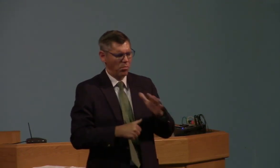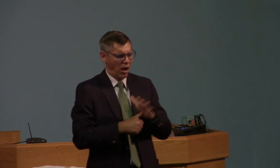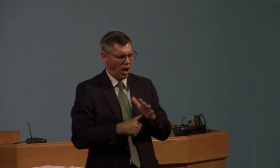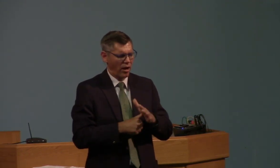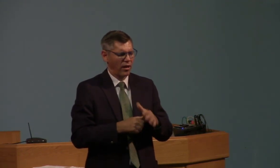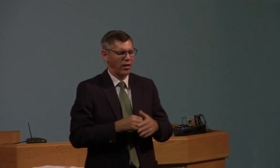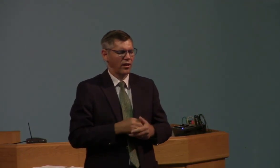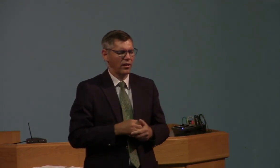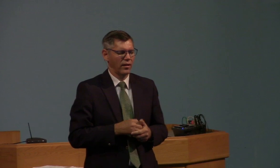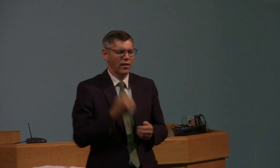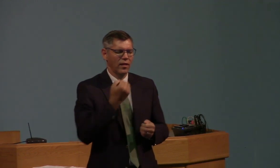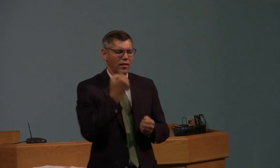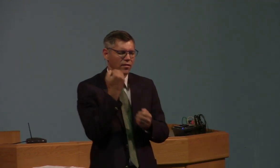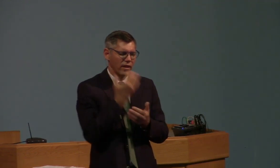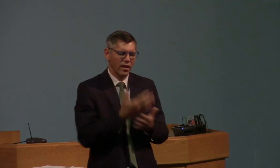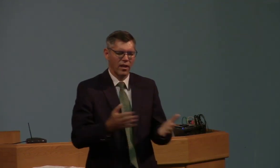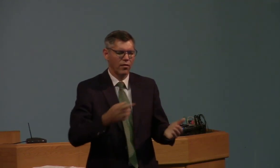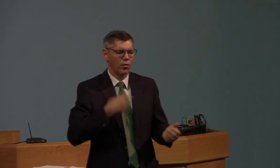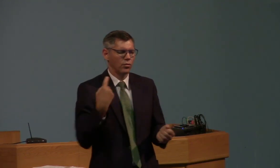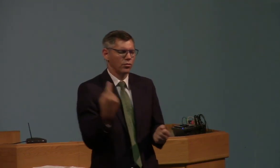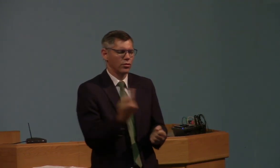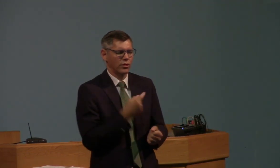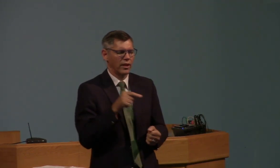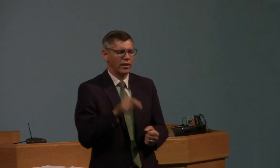belangrik. Vergewe ons dit.